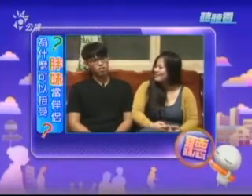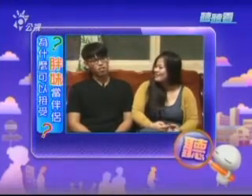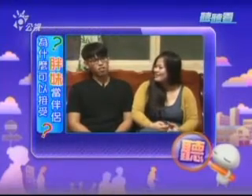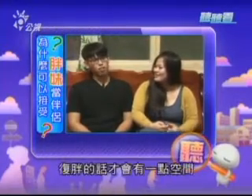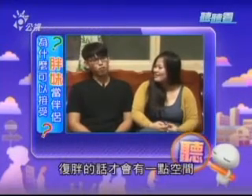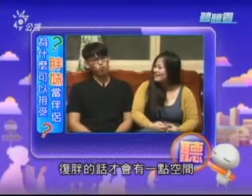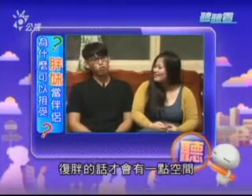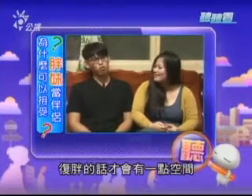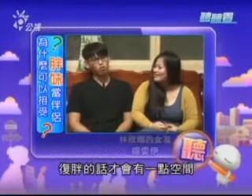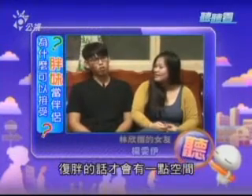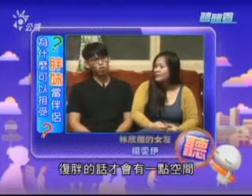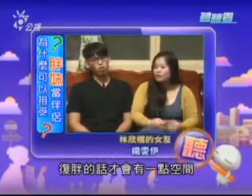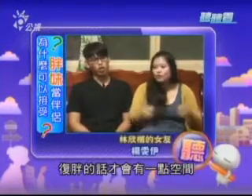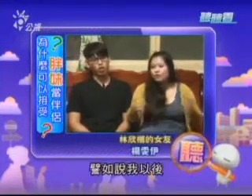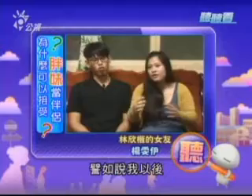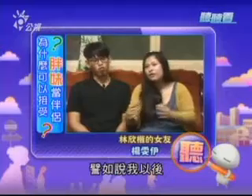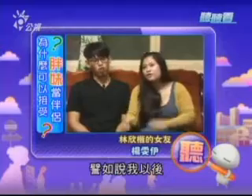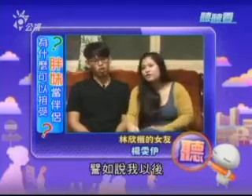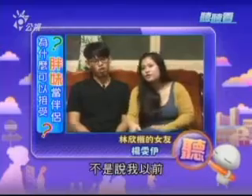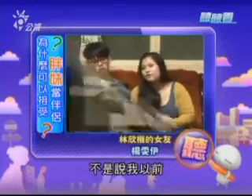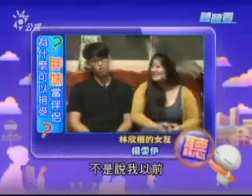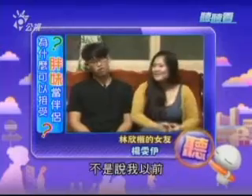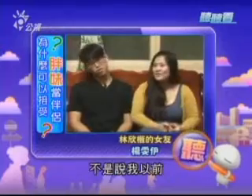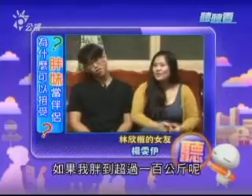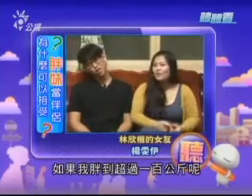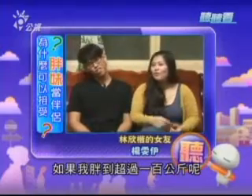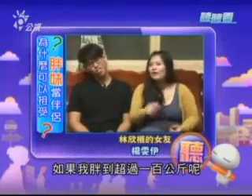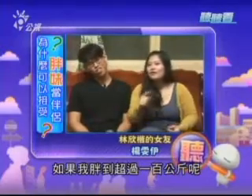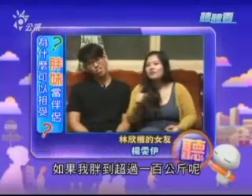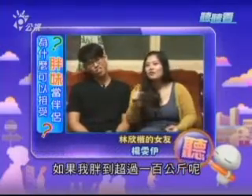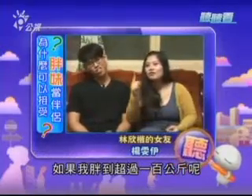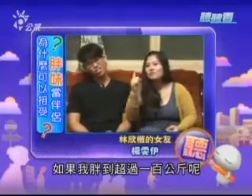那个复胖的话才会有一点空间。 如果胖到超过